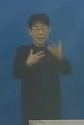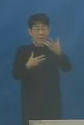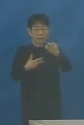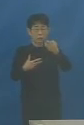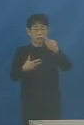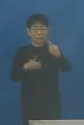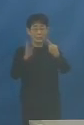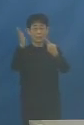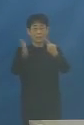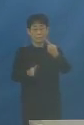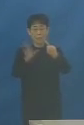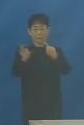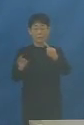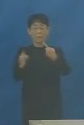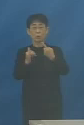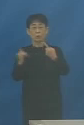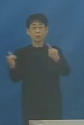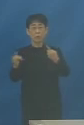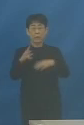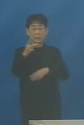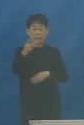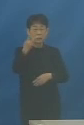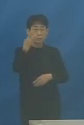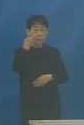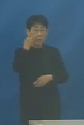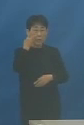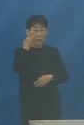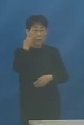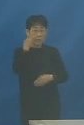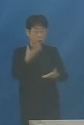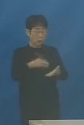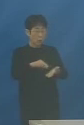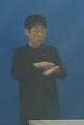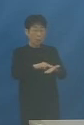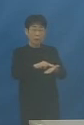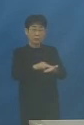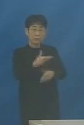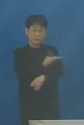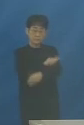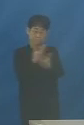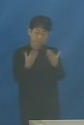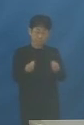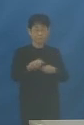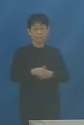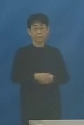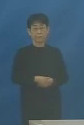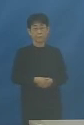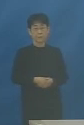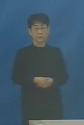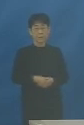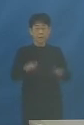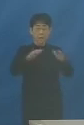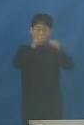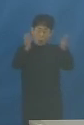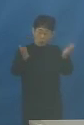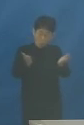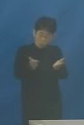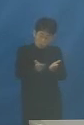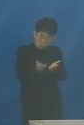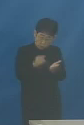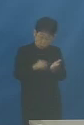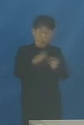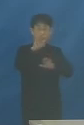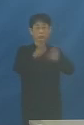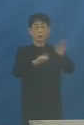の方が2回目を受診されましたまあですからあのほぼですねえまあ状況としては